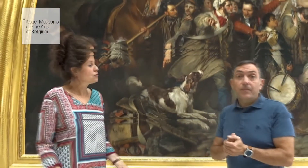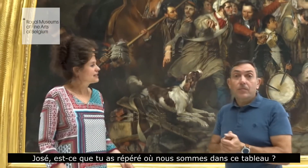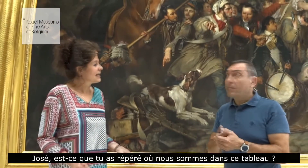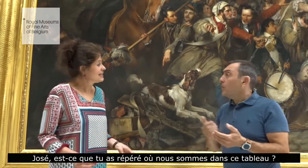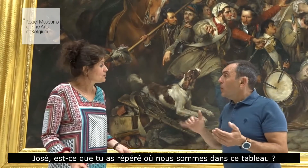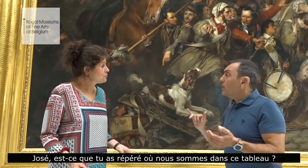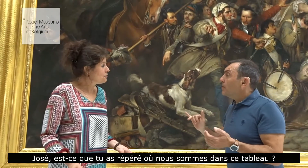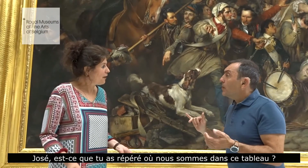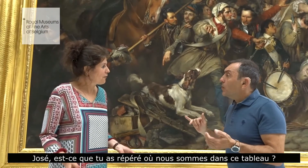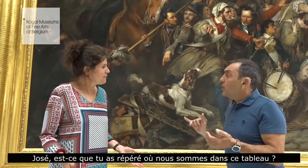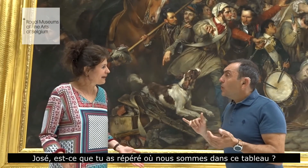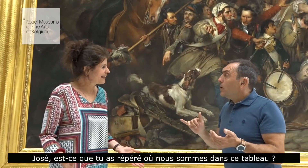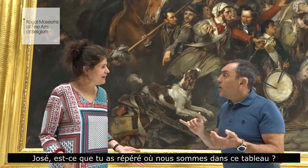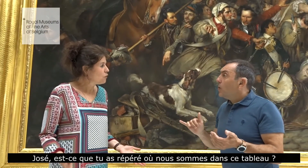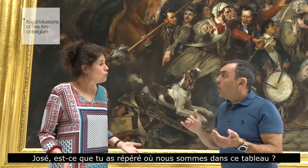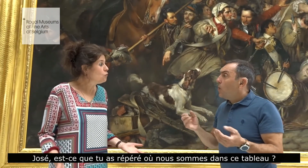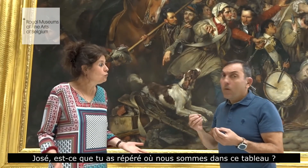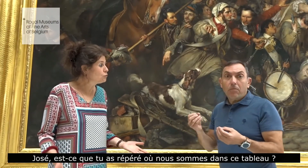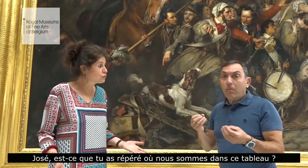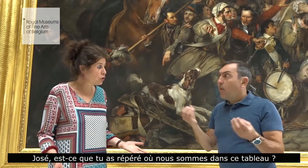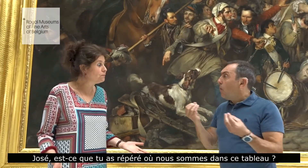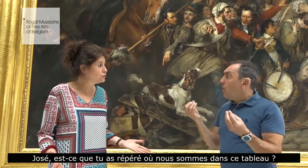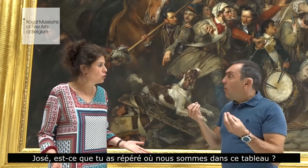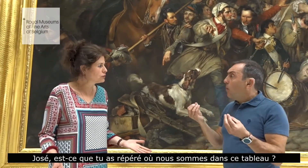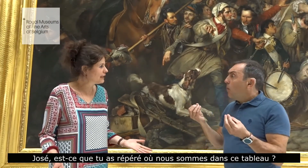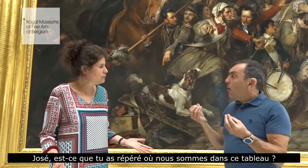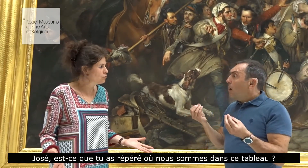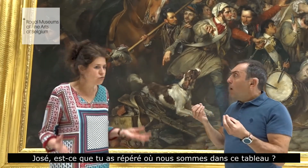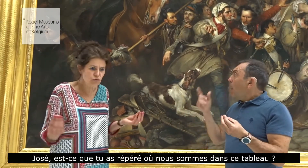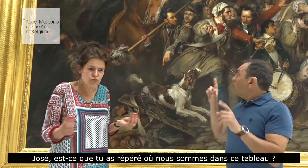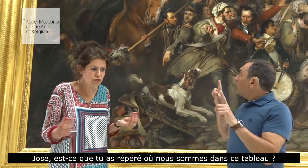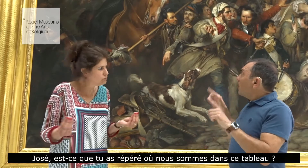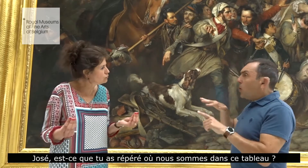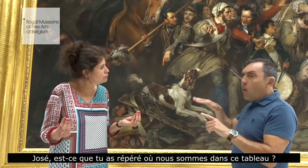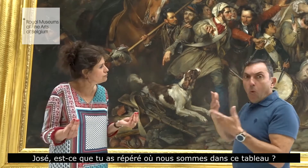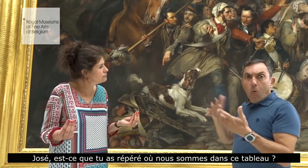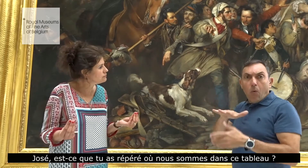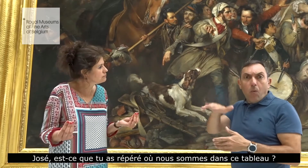José, est-ce que tu as repéré où nous sommes dans ce tableau? Où sommes-nous?